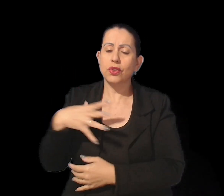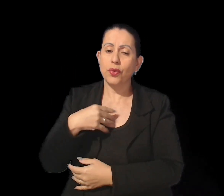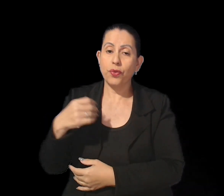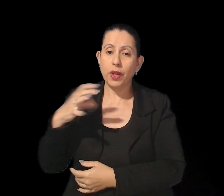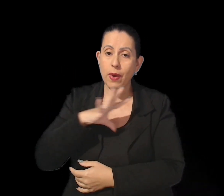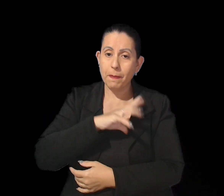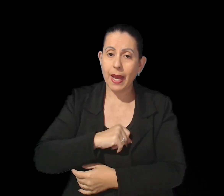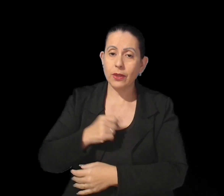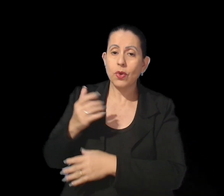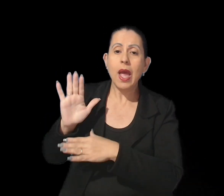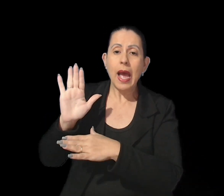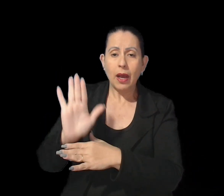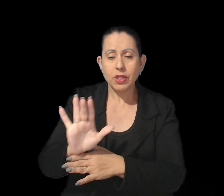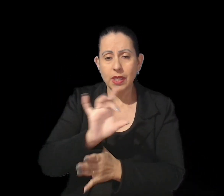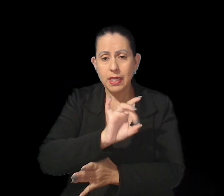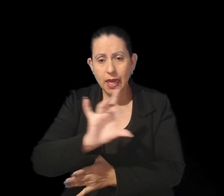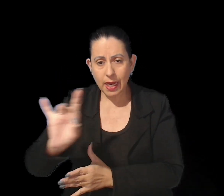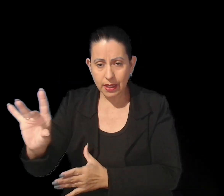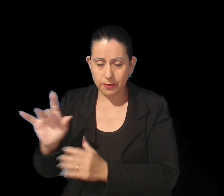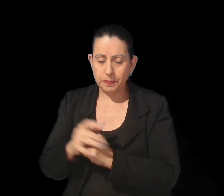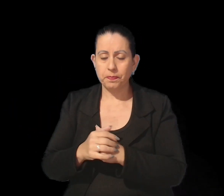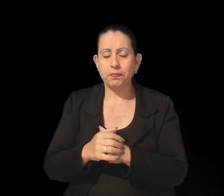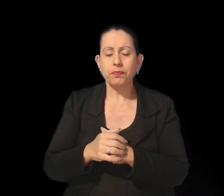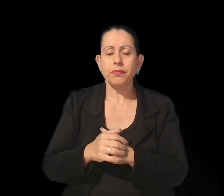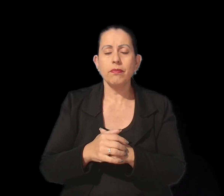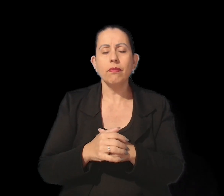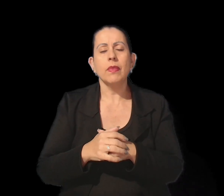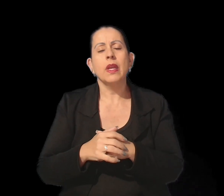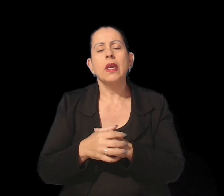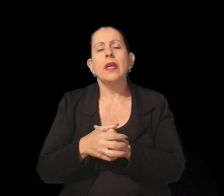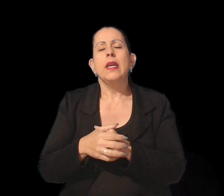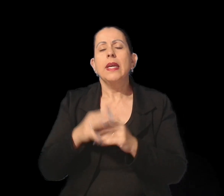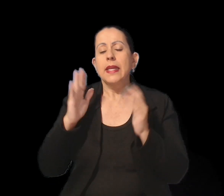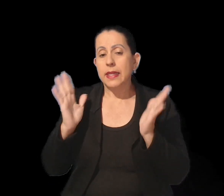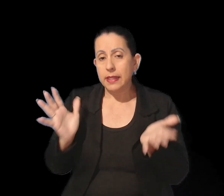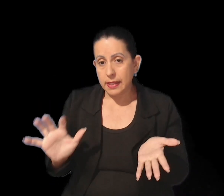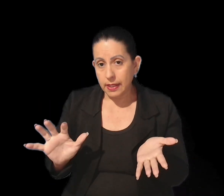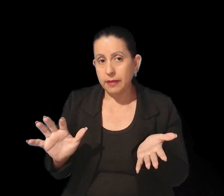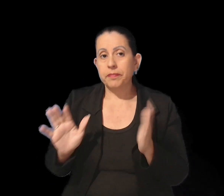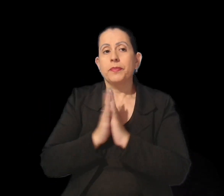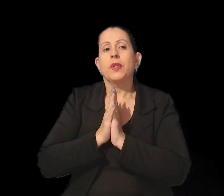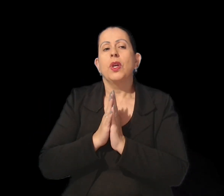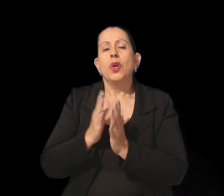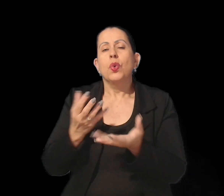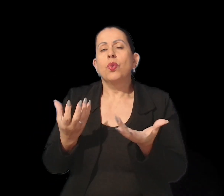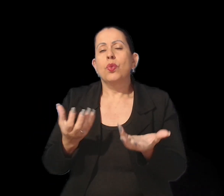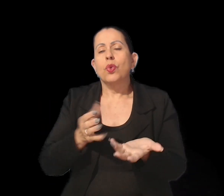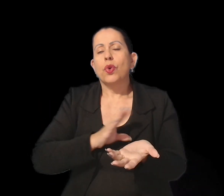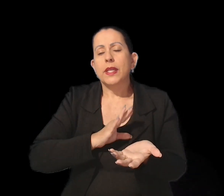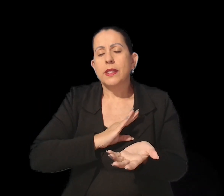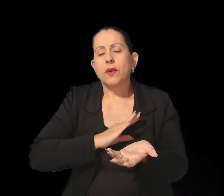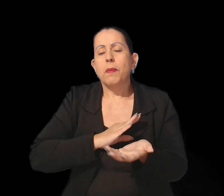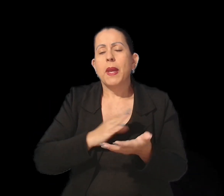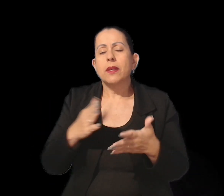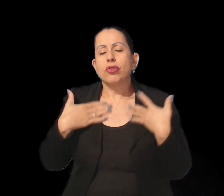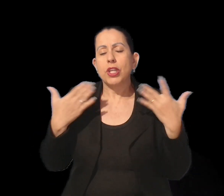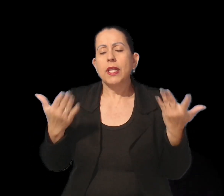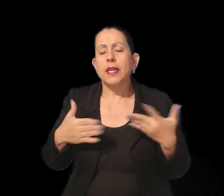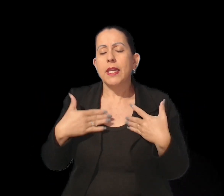seu Filho amado, auxilie cada um. E assim, com um coração imenso de alegria